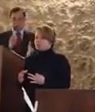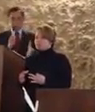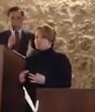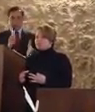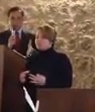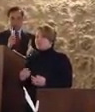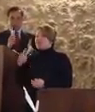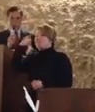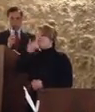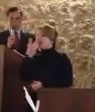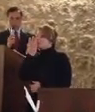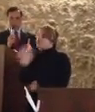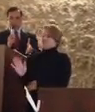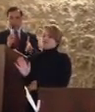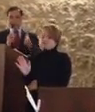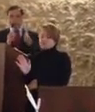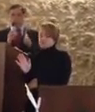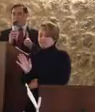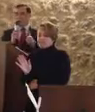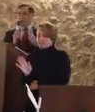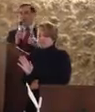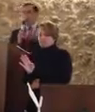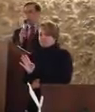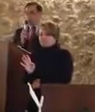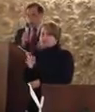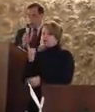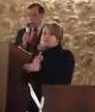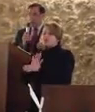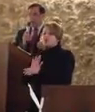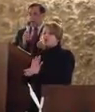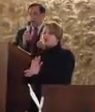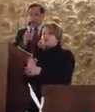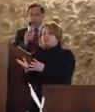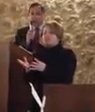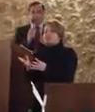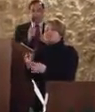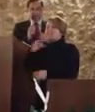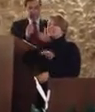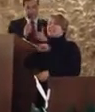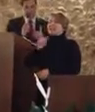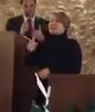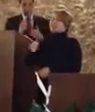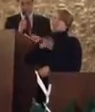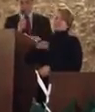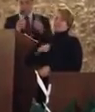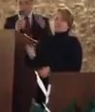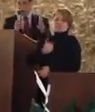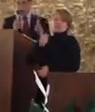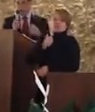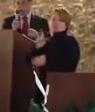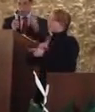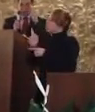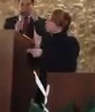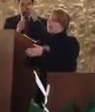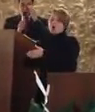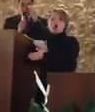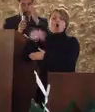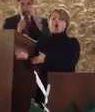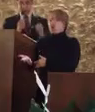di metterci la faccia, del fatto di andare oltre quello che è l'interesse interesse personale per rivolgere